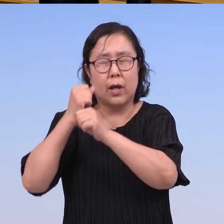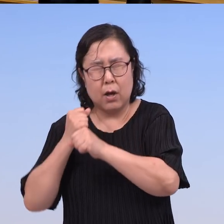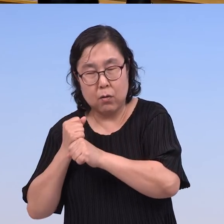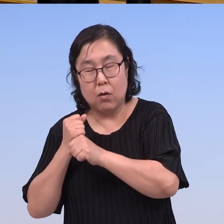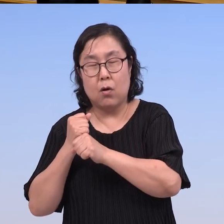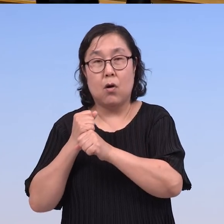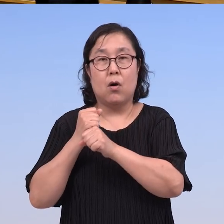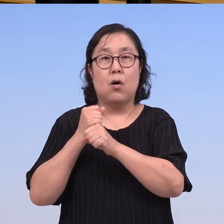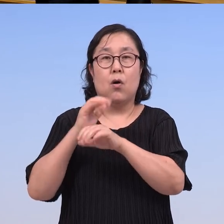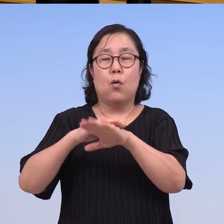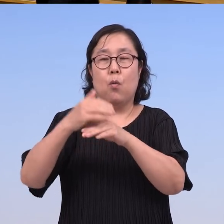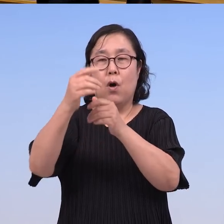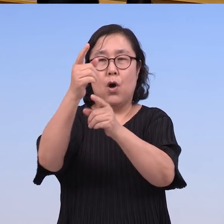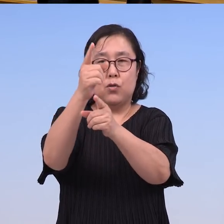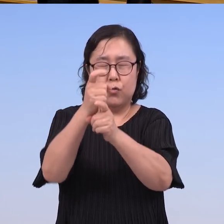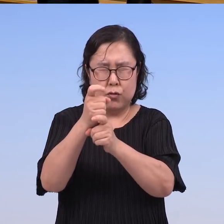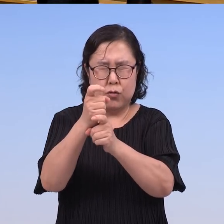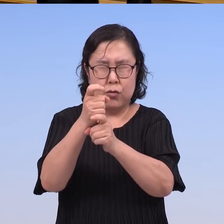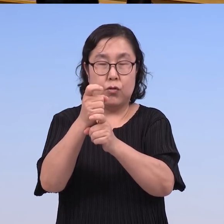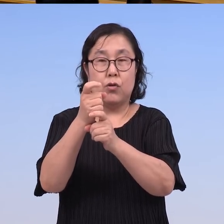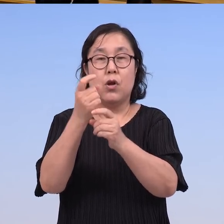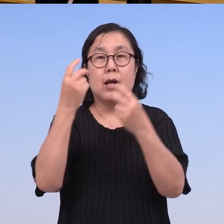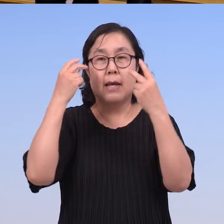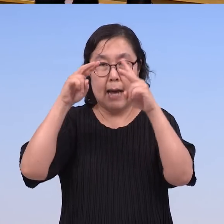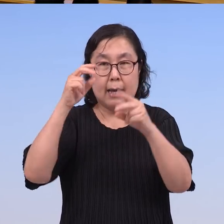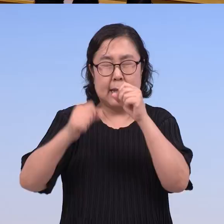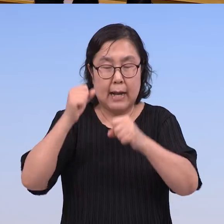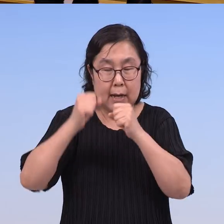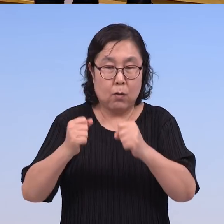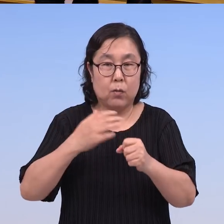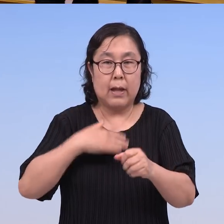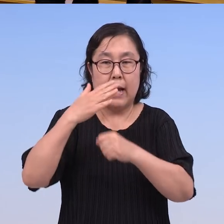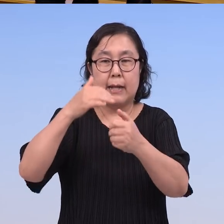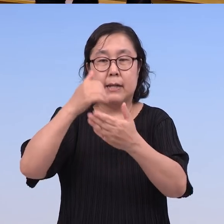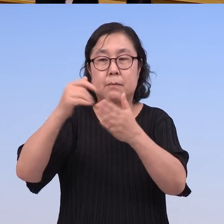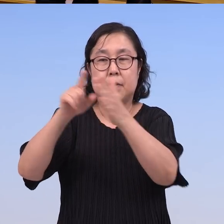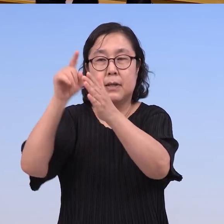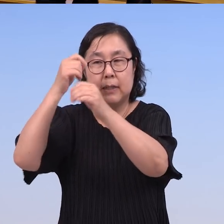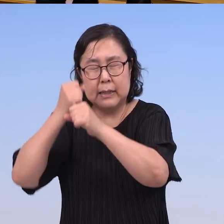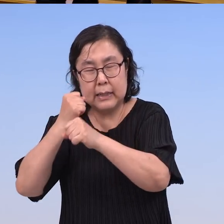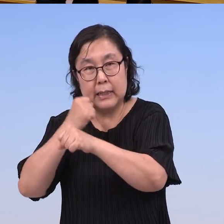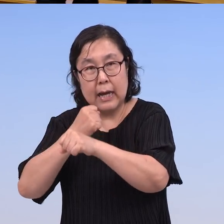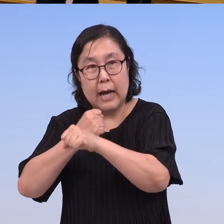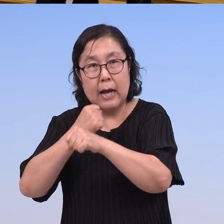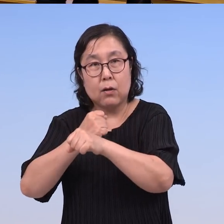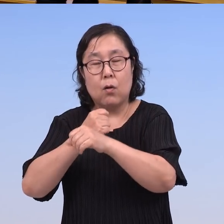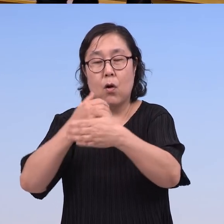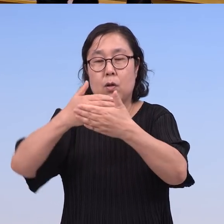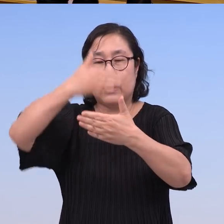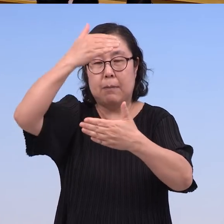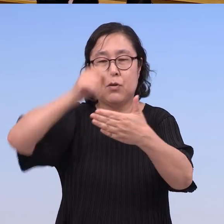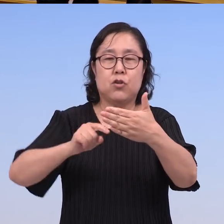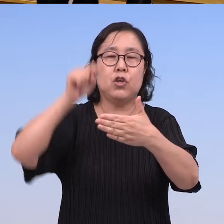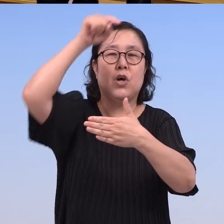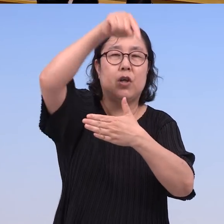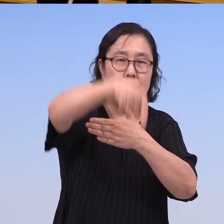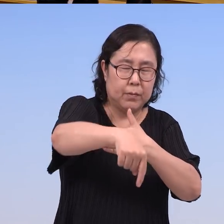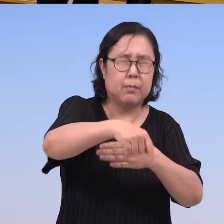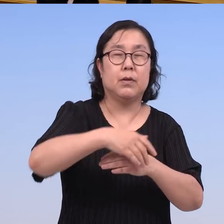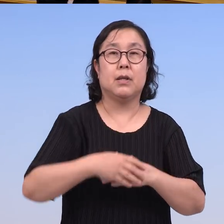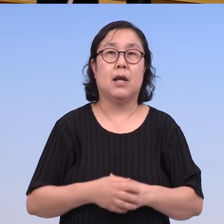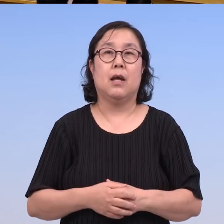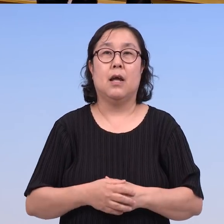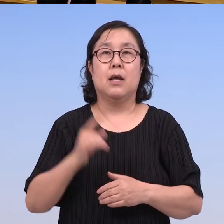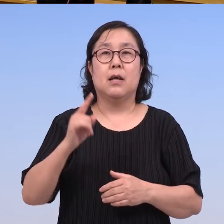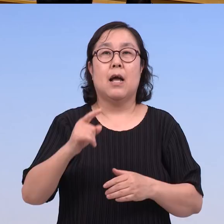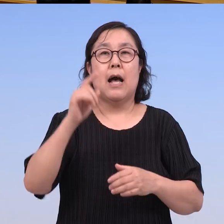의뢰하고 적군을 향해 달리며 내 하나님을 의지하고 담을 뛰어넘나이다. 이번 한